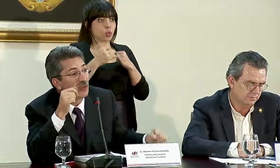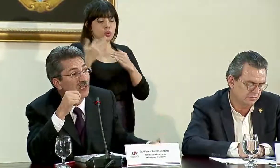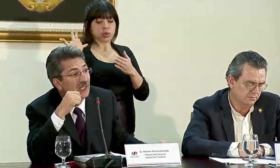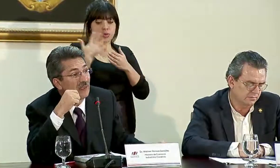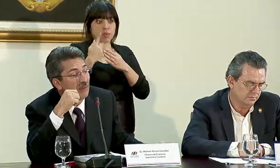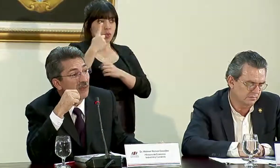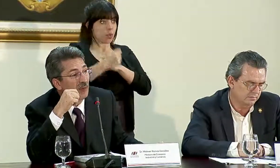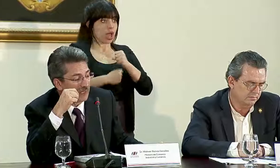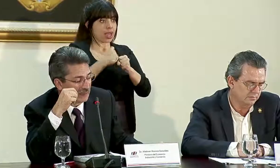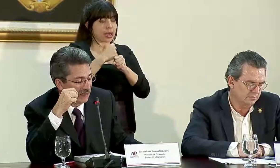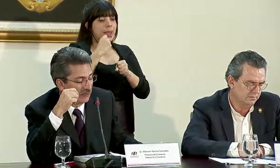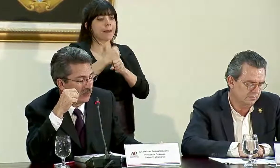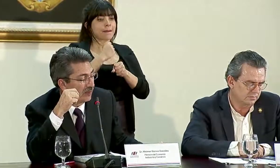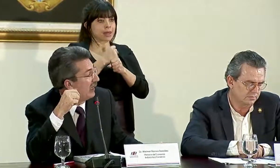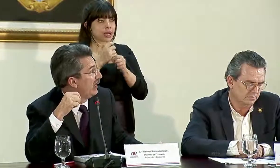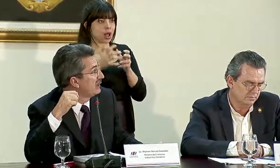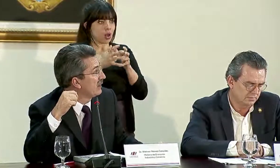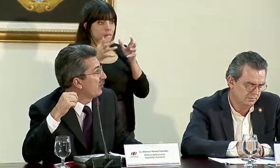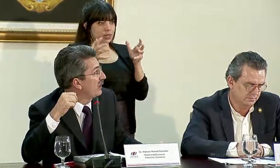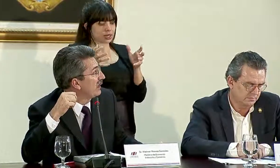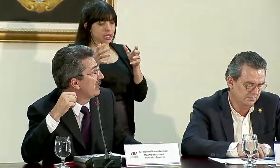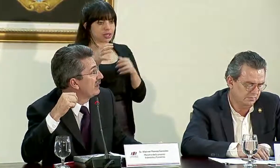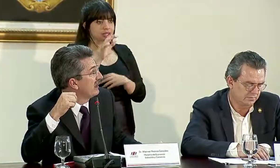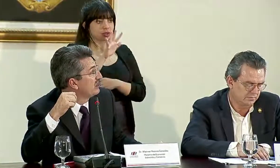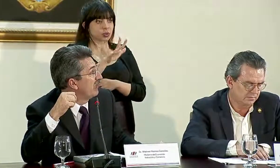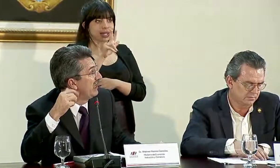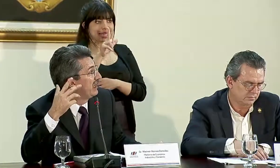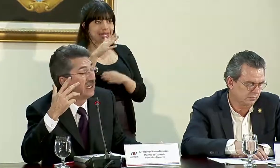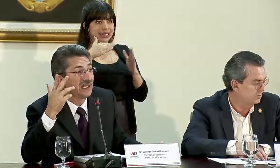del último año, el empleo ha crecido en